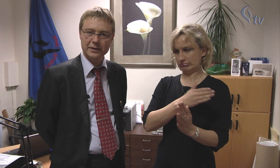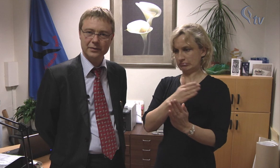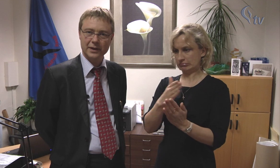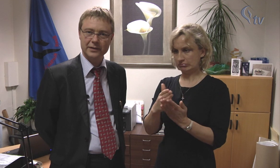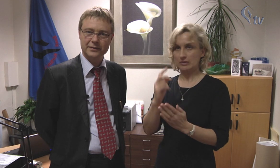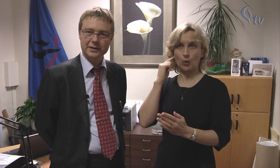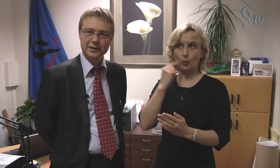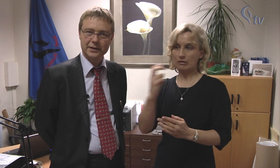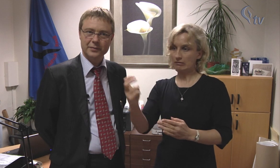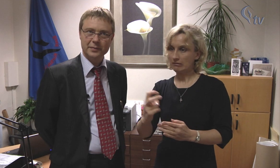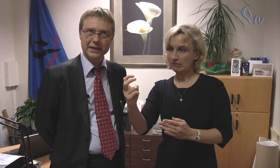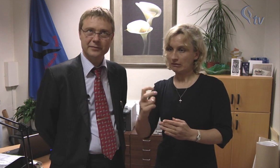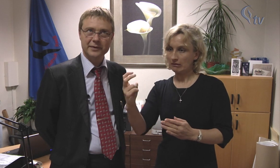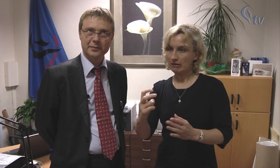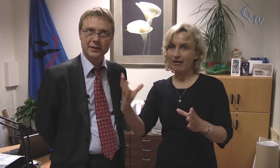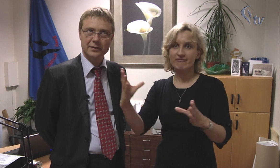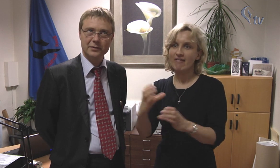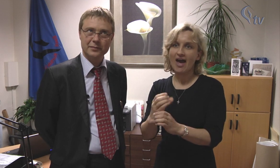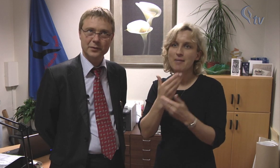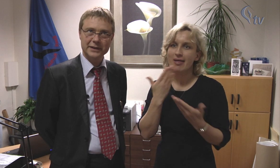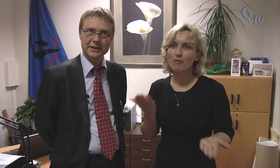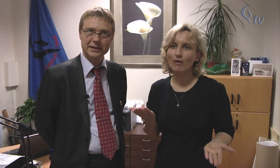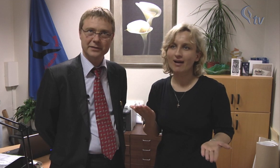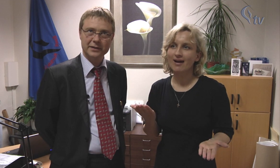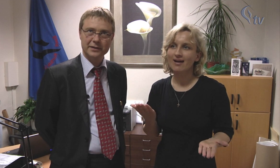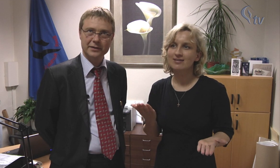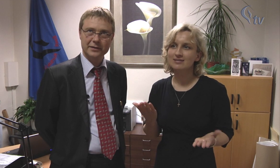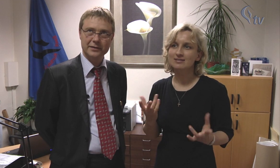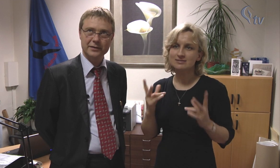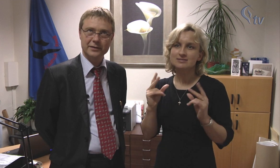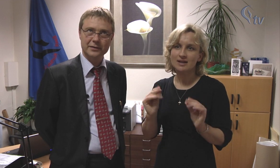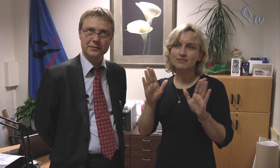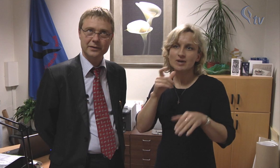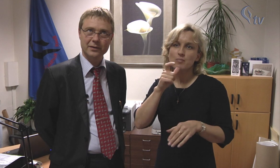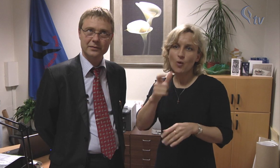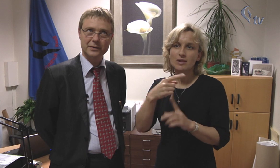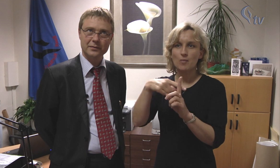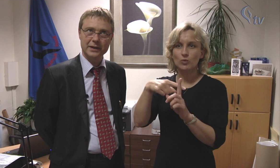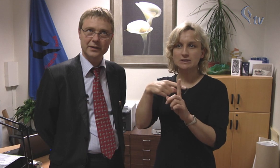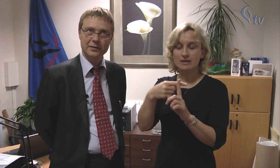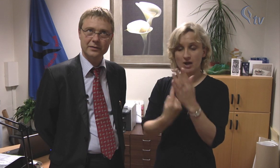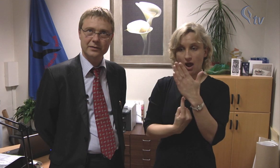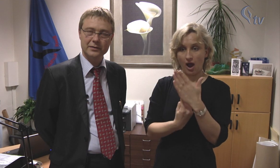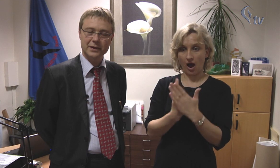ei ole. Pigem võib öelda rohkem positiivselt, et kui alguses oli ka